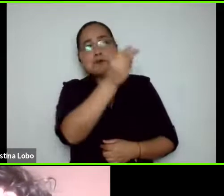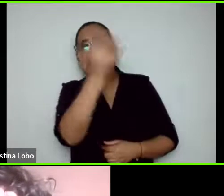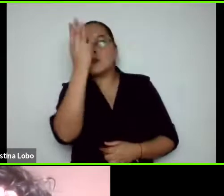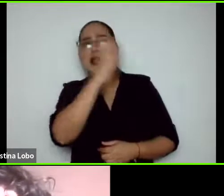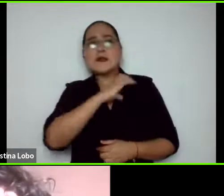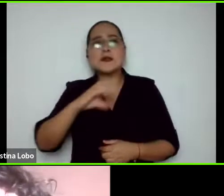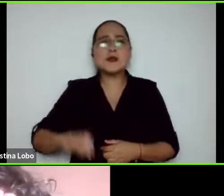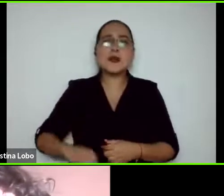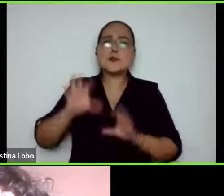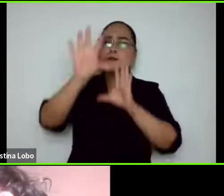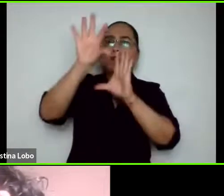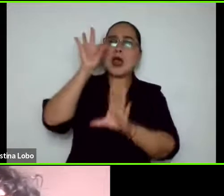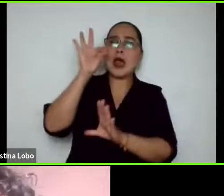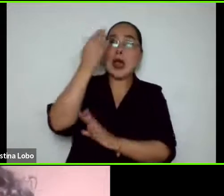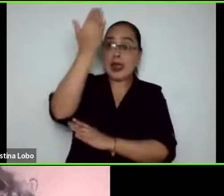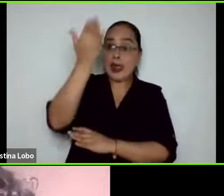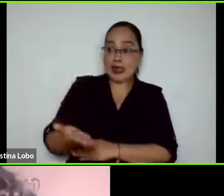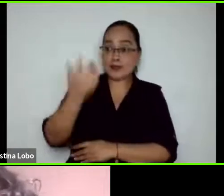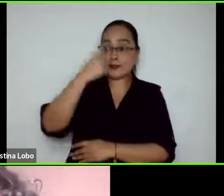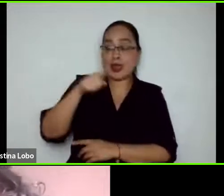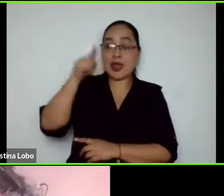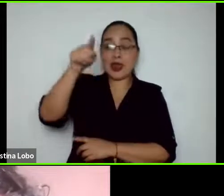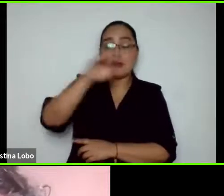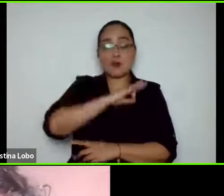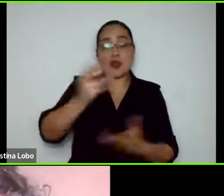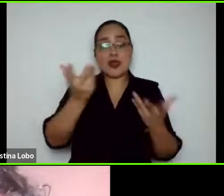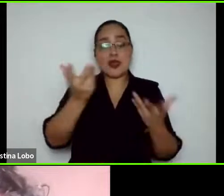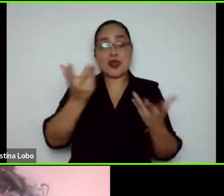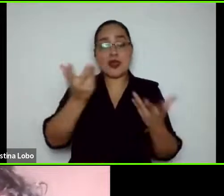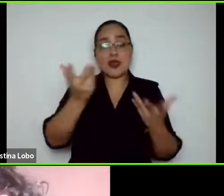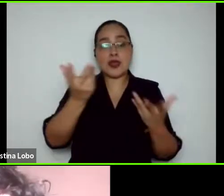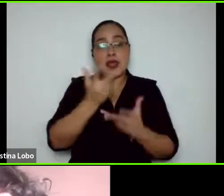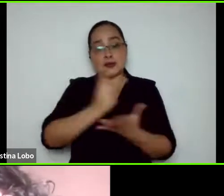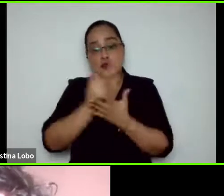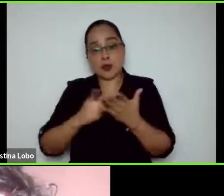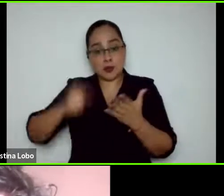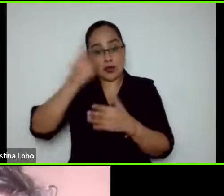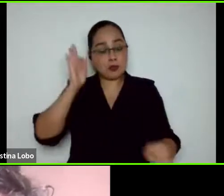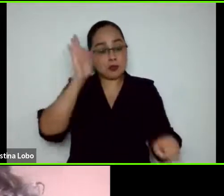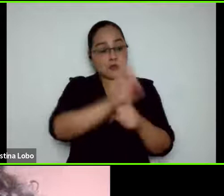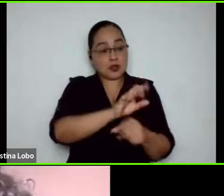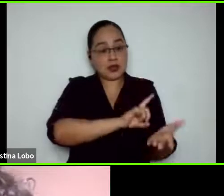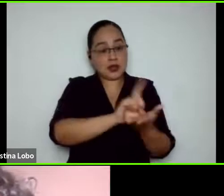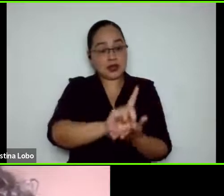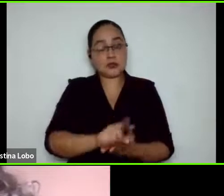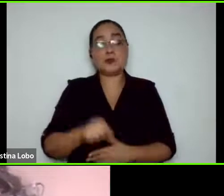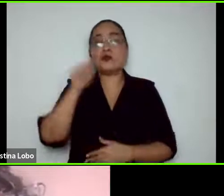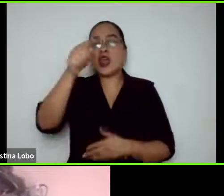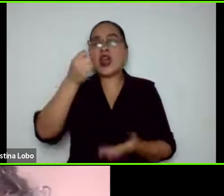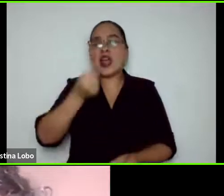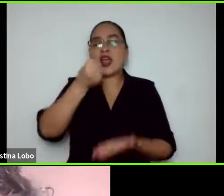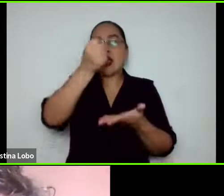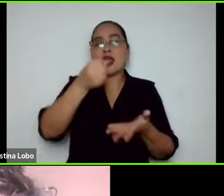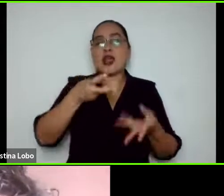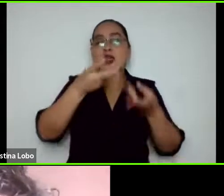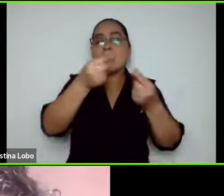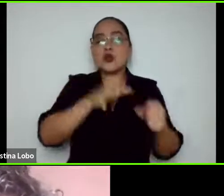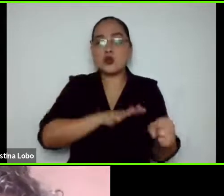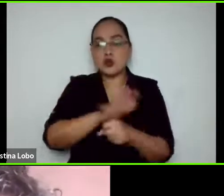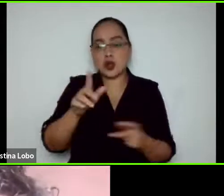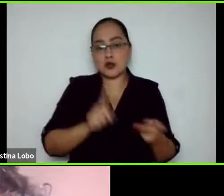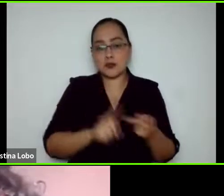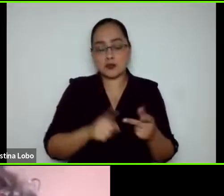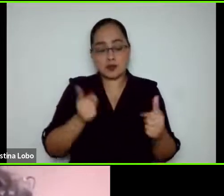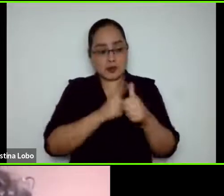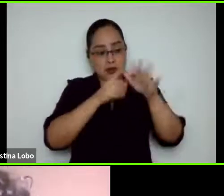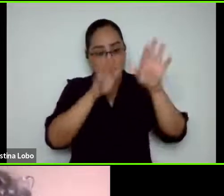para decidir cuál es la política pública para proteger esos derechos. Digamos, ¿en qué van a gastar el dinero? ¿Cuál es la prioridad? ¿Gastarla en